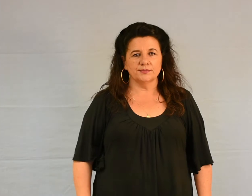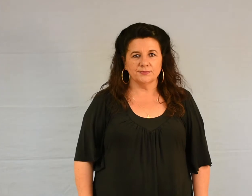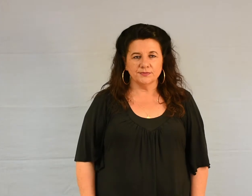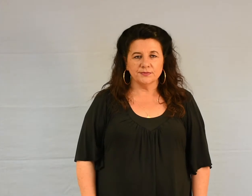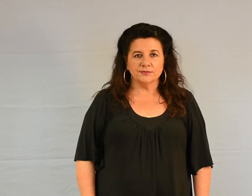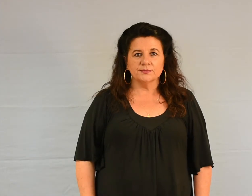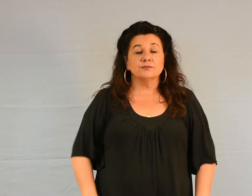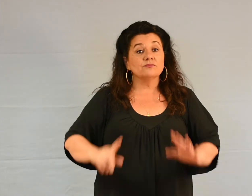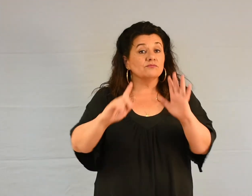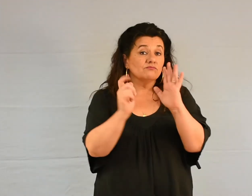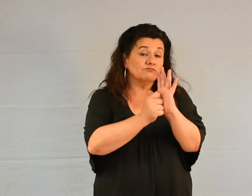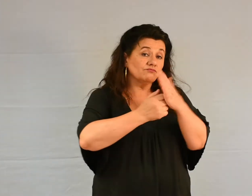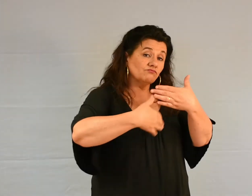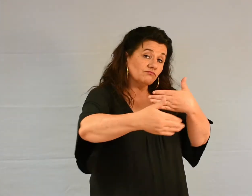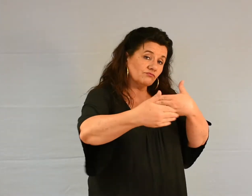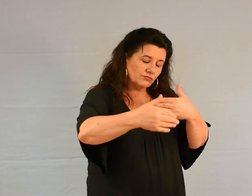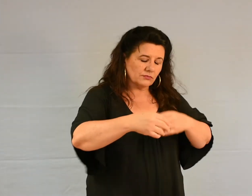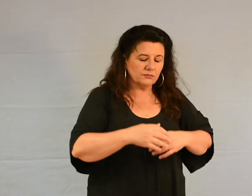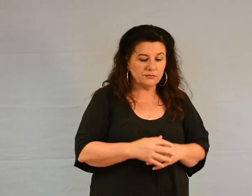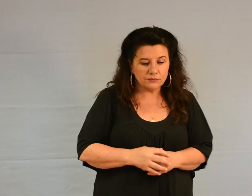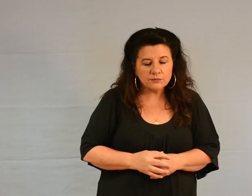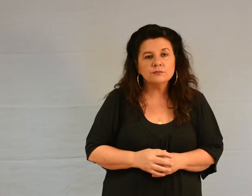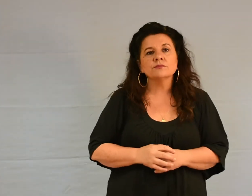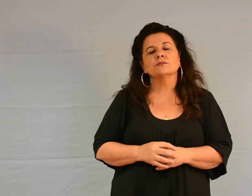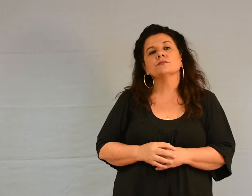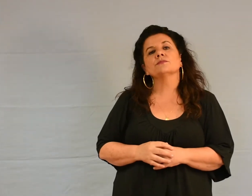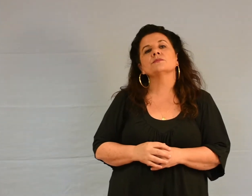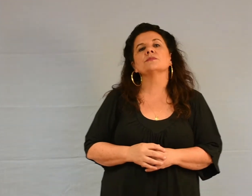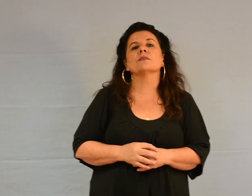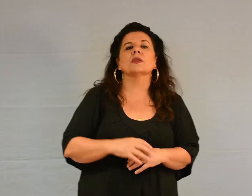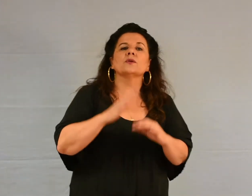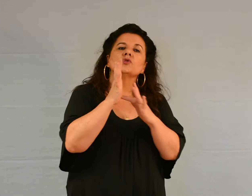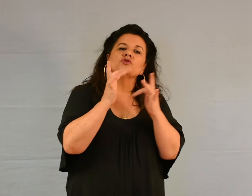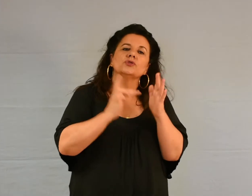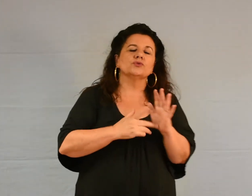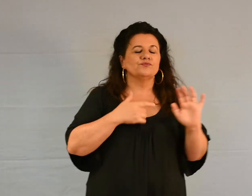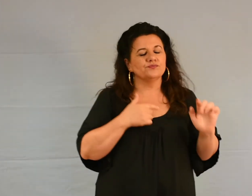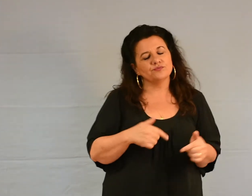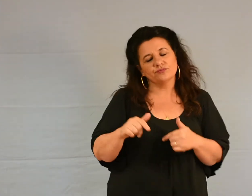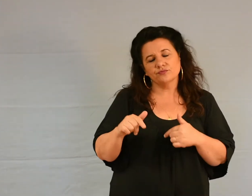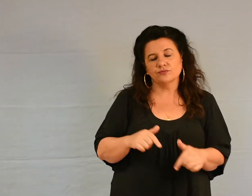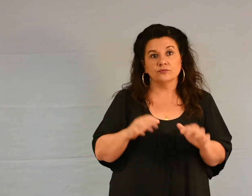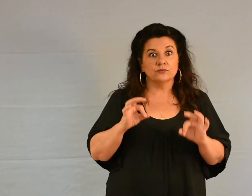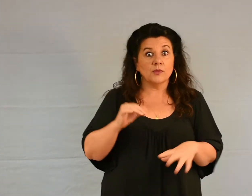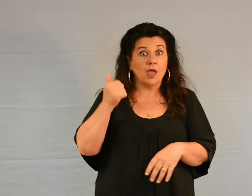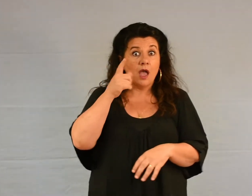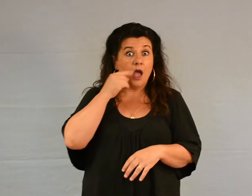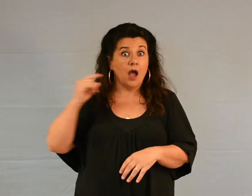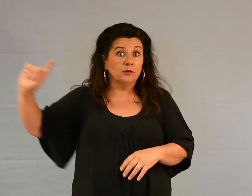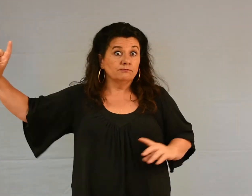En ce temps-là, Jésus se mettait en route quand un homme accourut et, tombant à ses